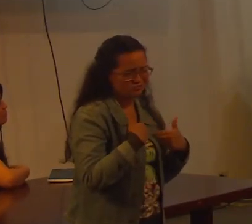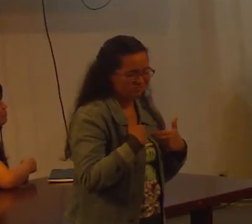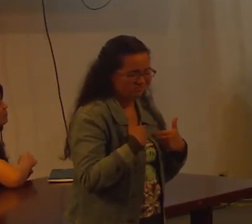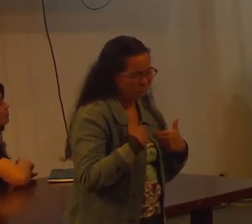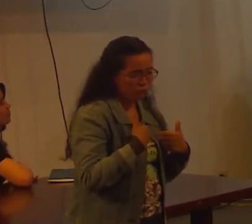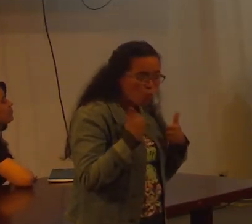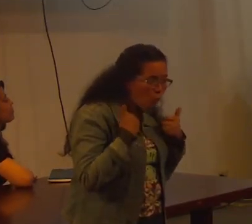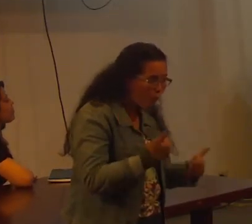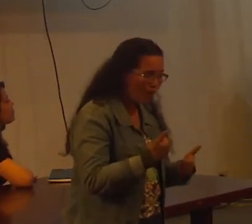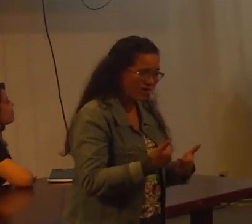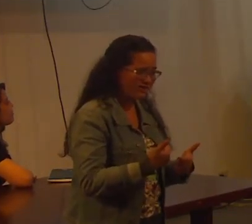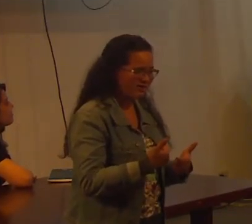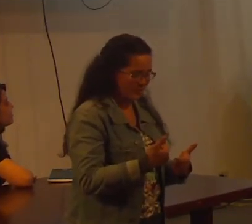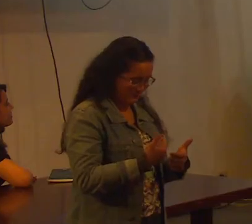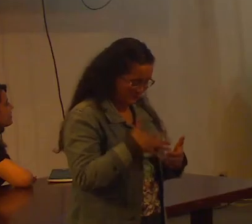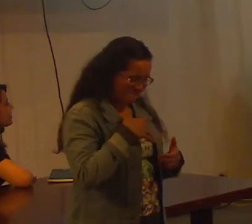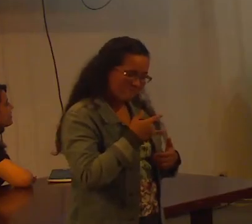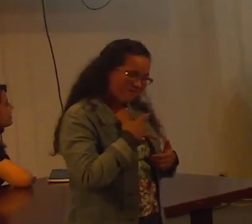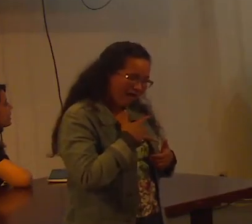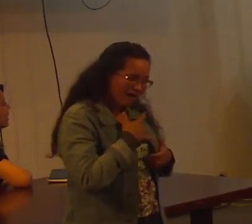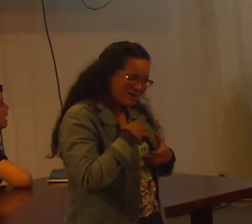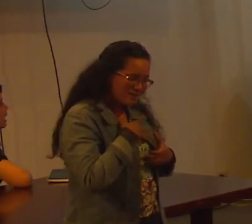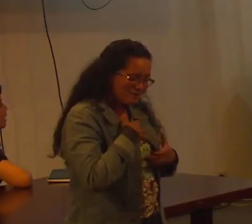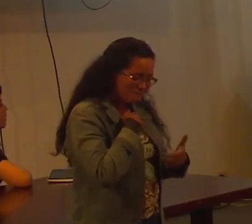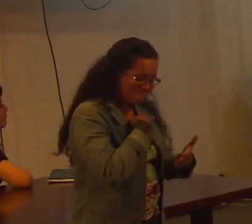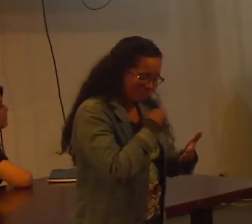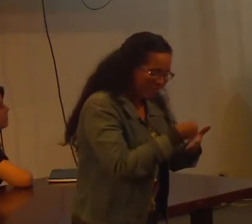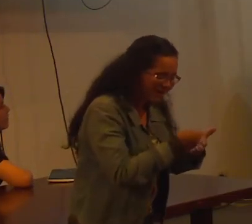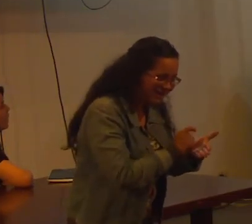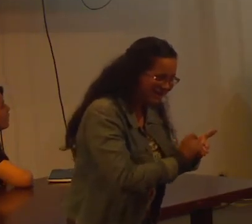tema de sacar esas cosas y dejarlas